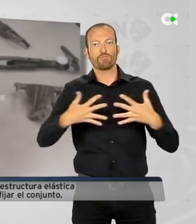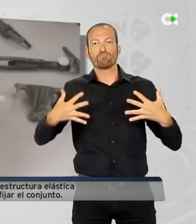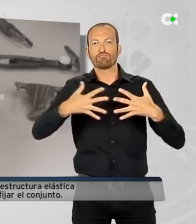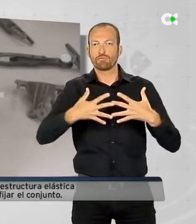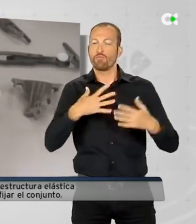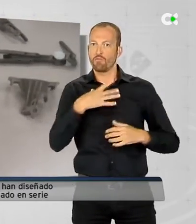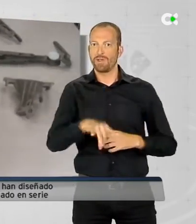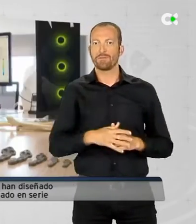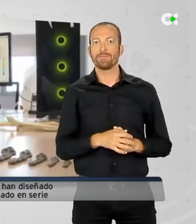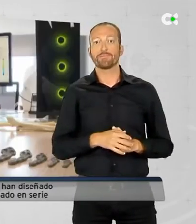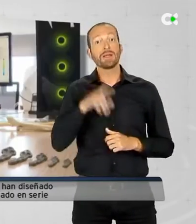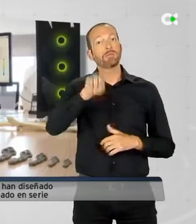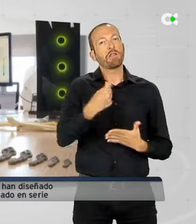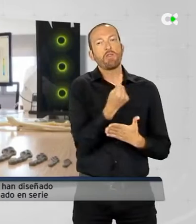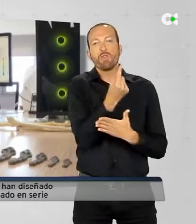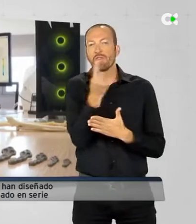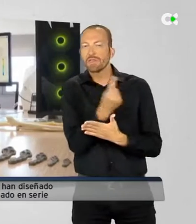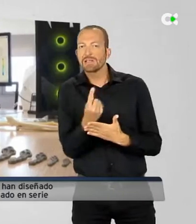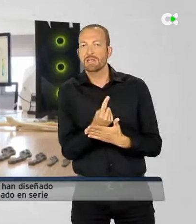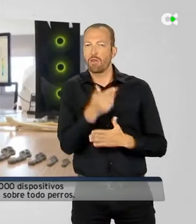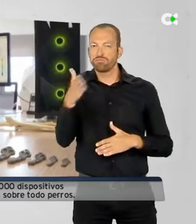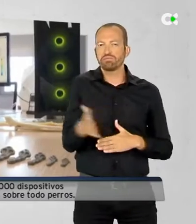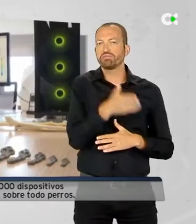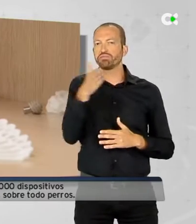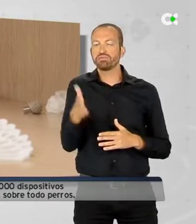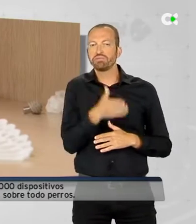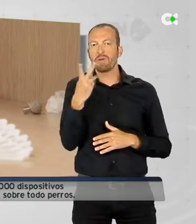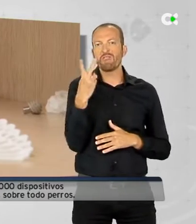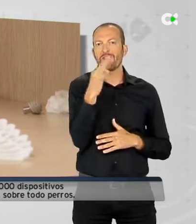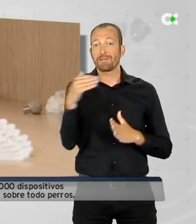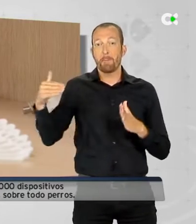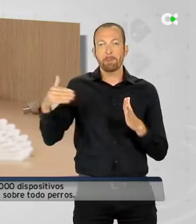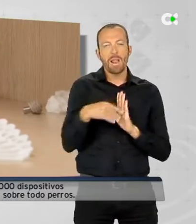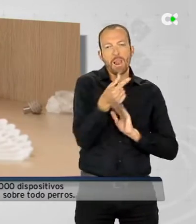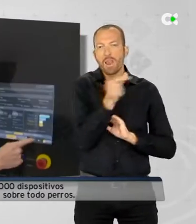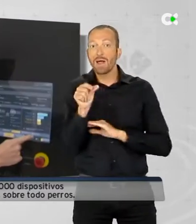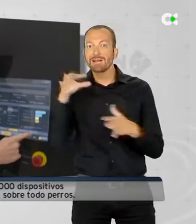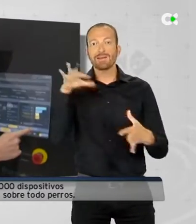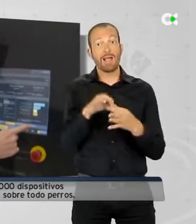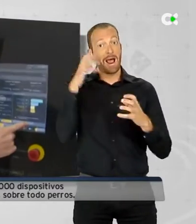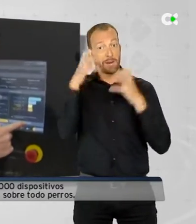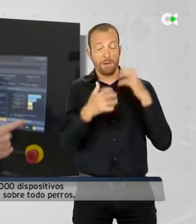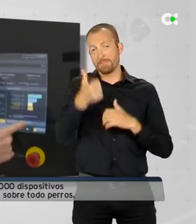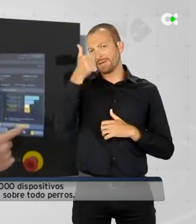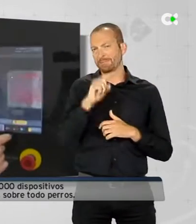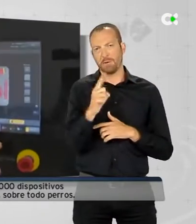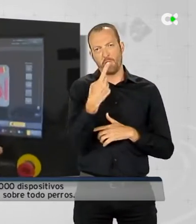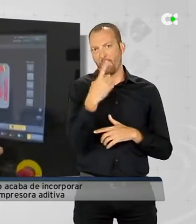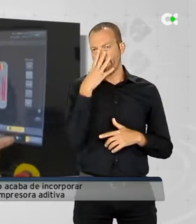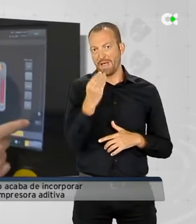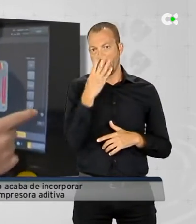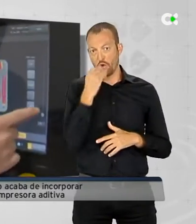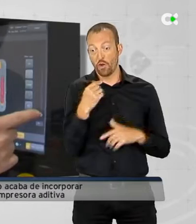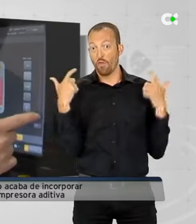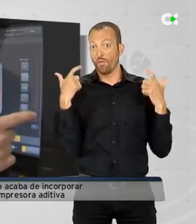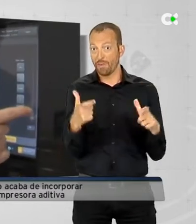conjunto. También han diseñado y fabricado en serie más de 20.000 dispositivos para animales, sobre todo perros. El departamento